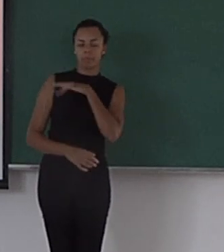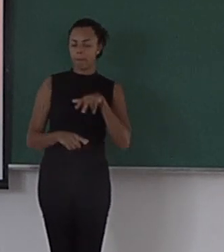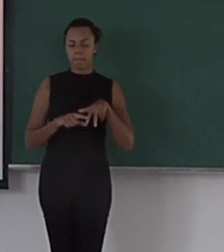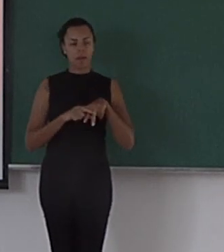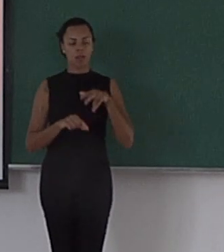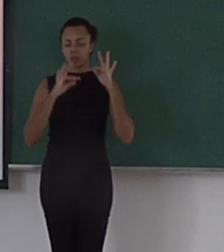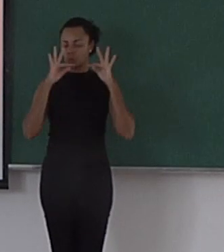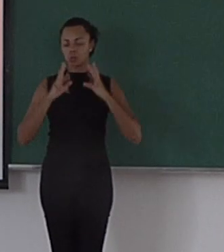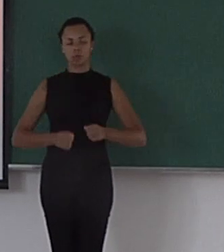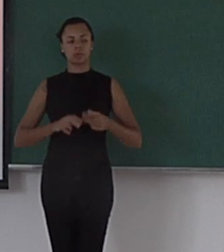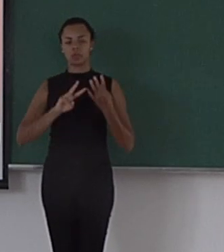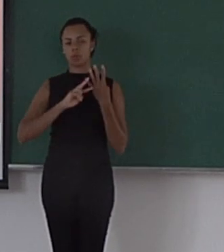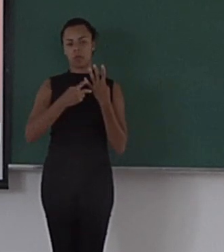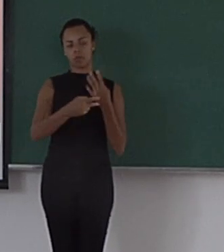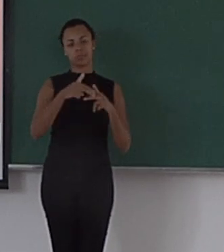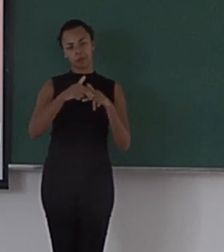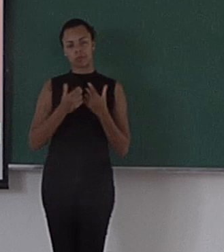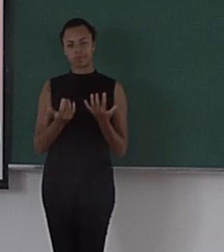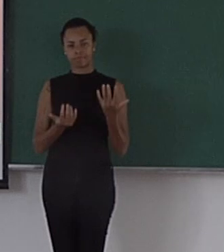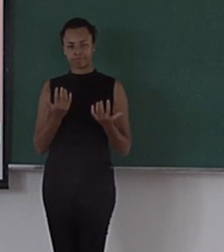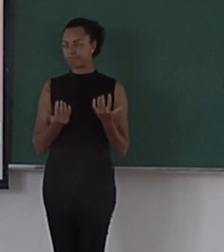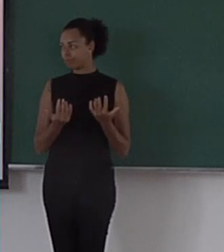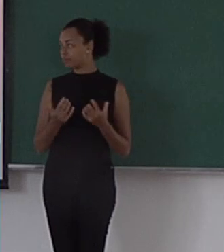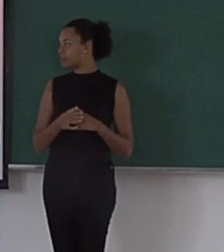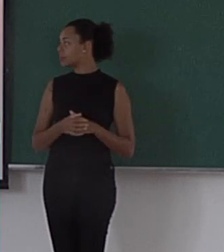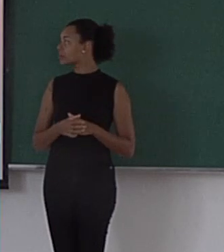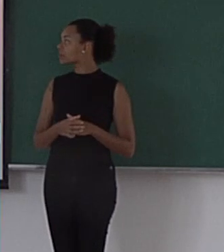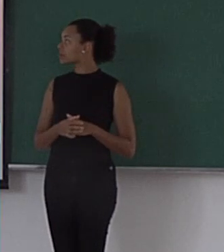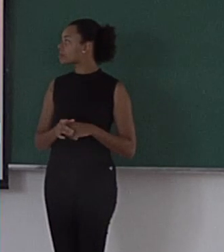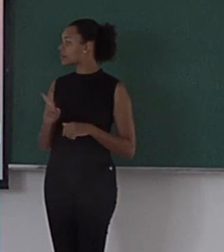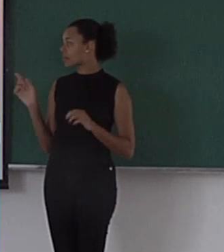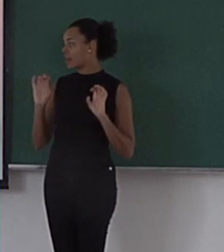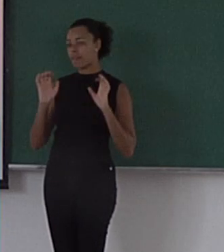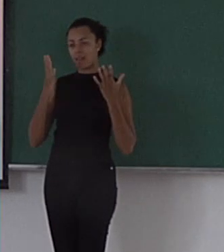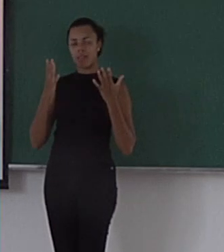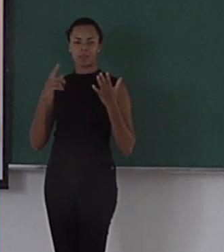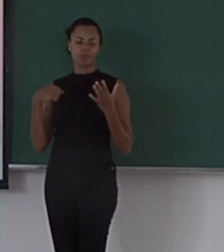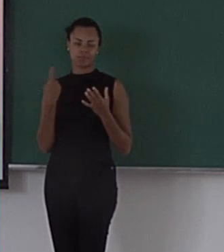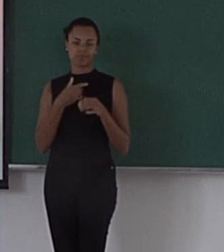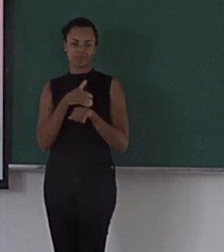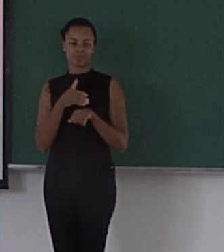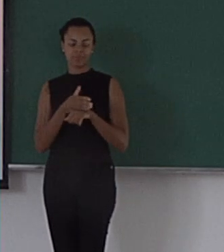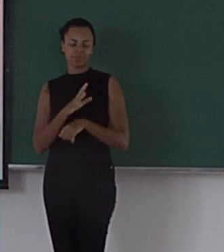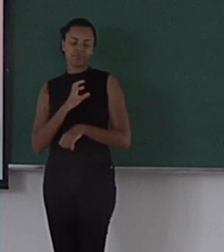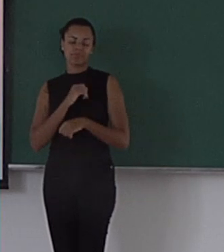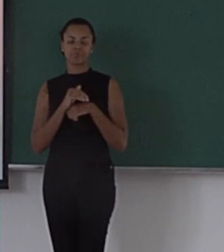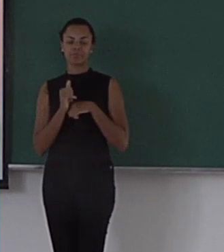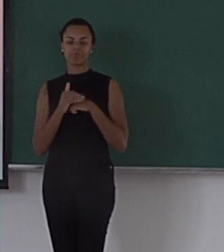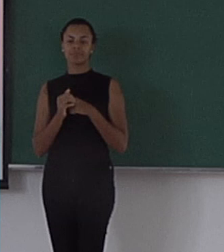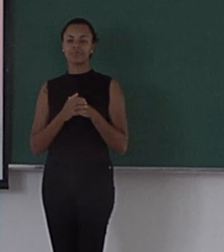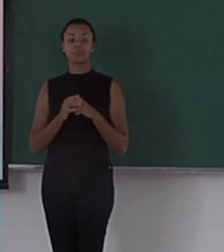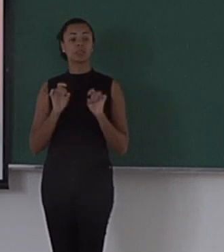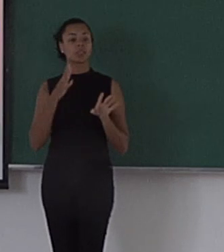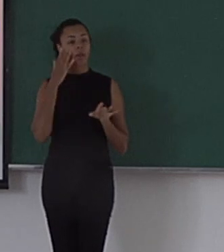pernas, totalmente sequelada por conta da queimadura. Isso foi no evento que a gente estava, ela era muito amável, assim, né, só para a gente